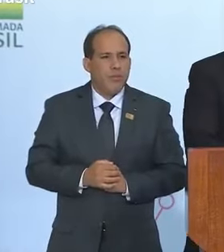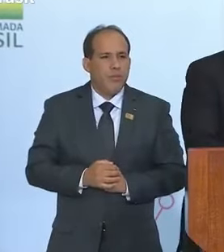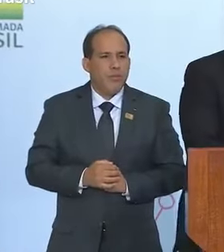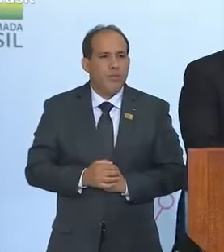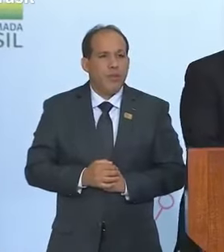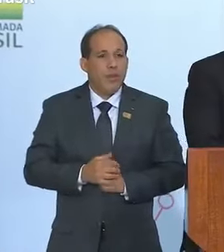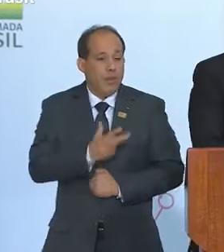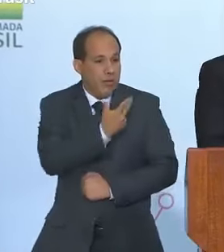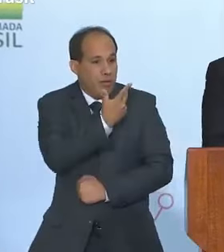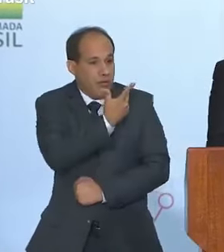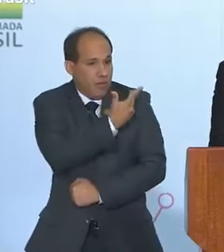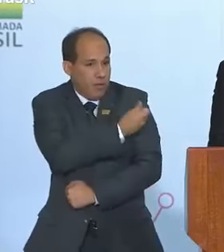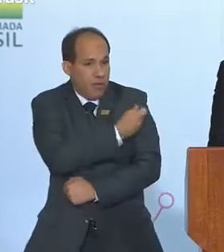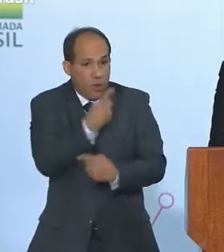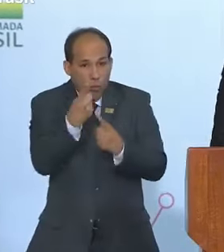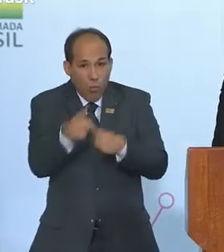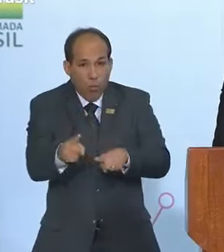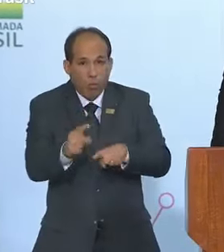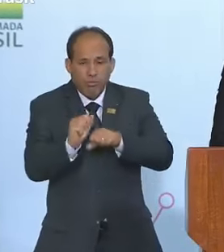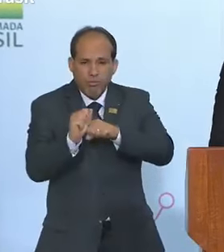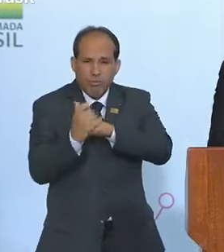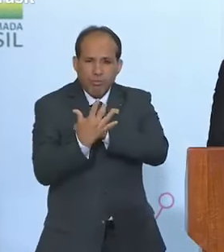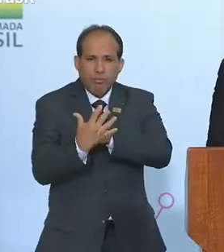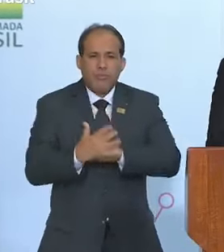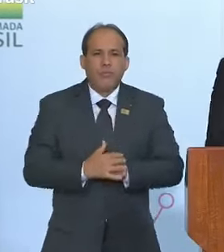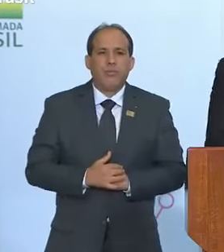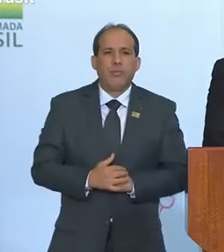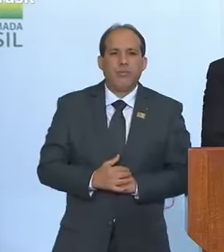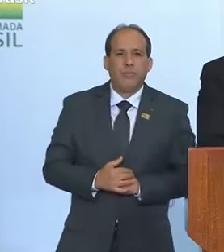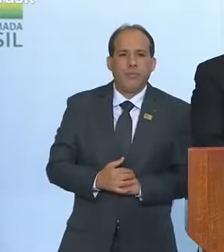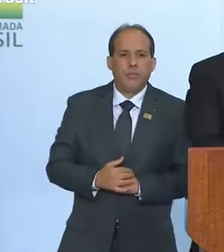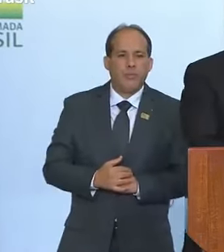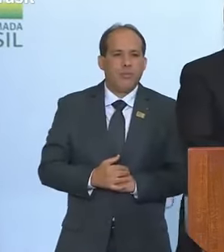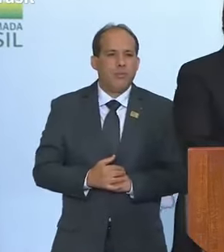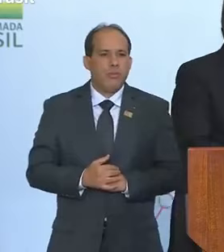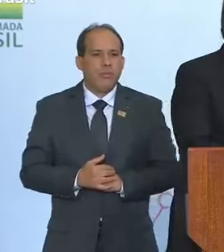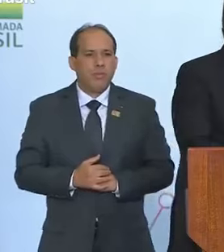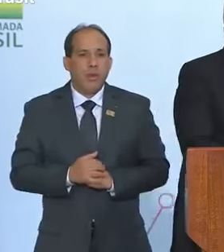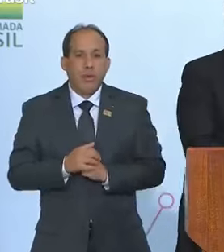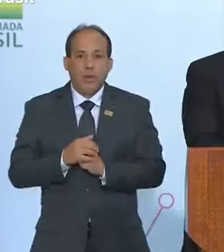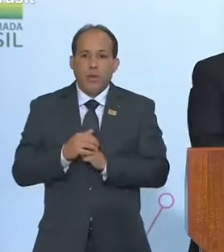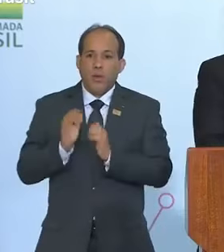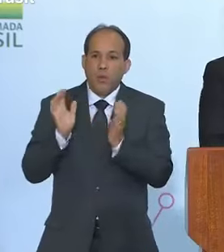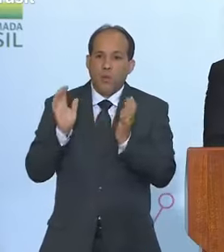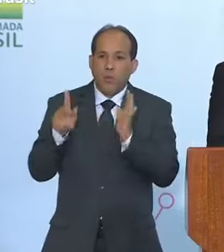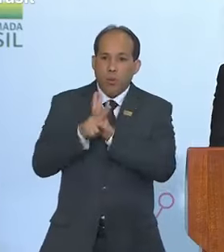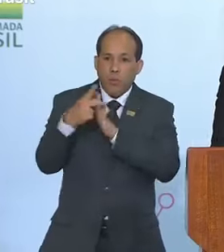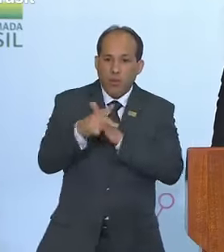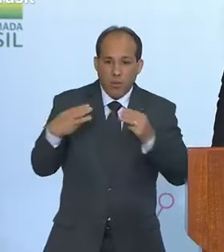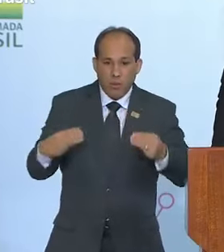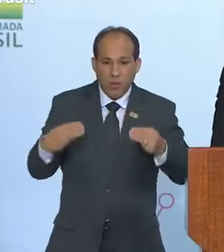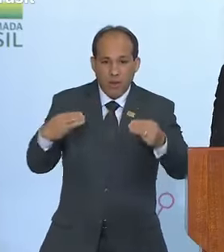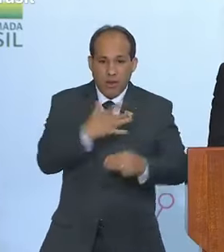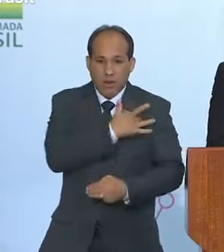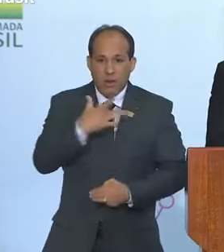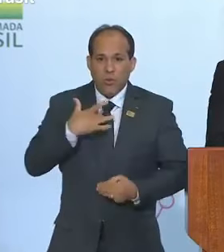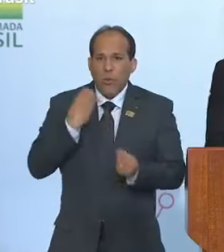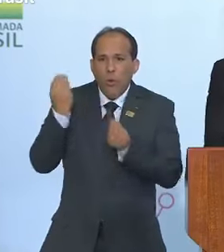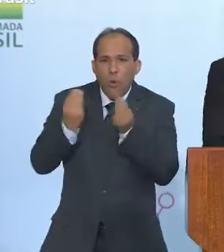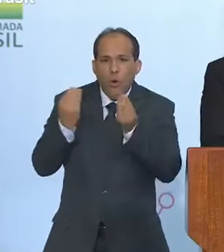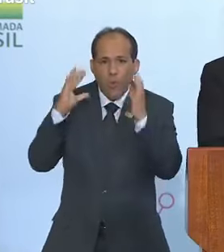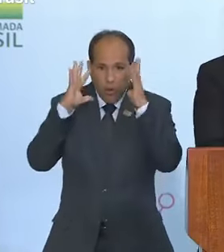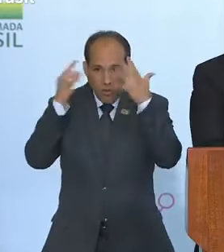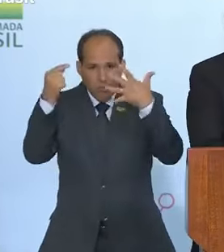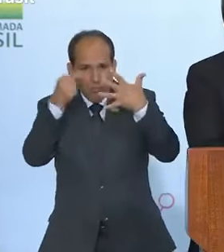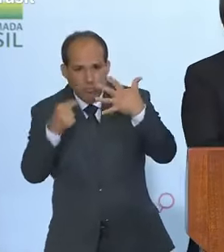A vacina contra o Covid, como cabe ao Ministério da Saúde definir essa questão, e